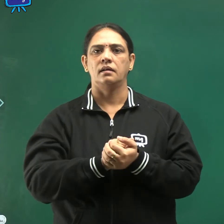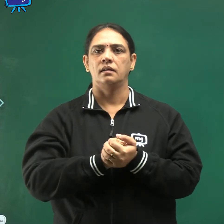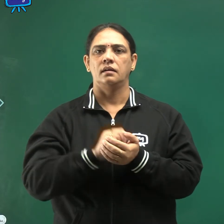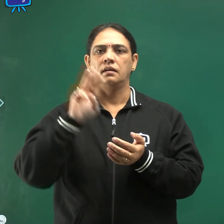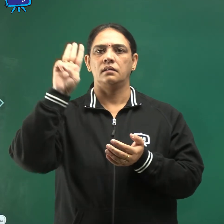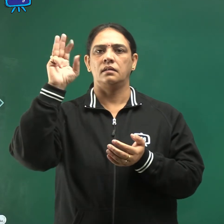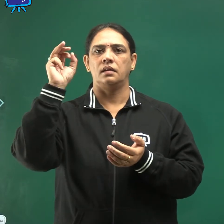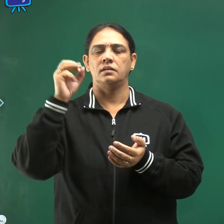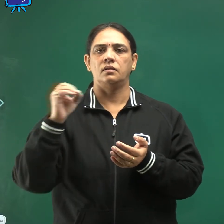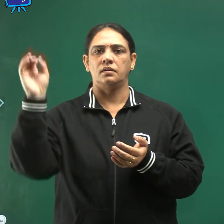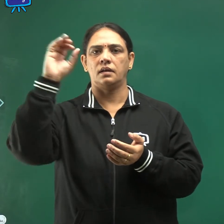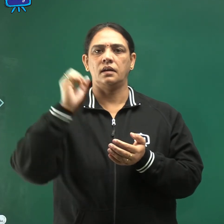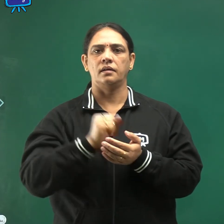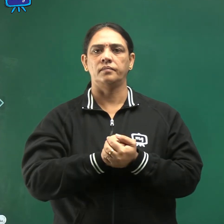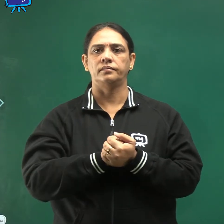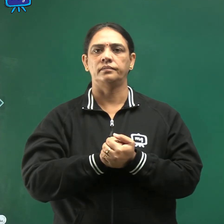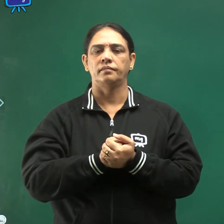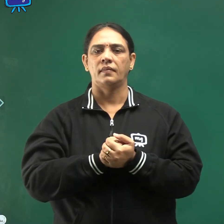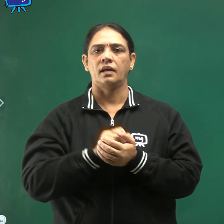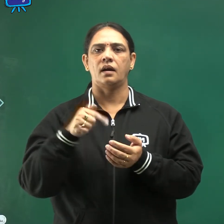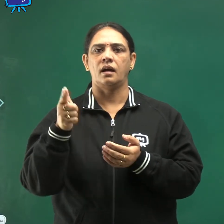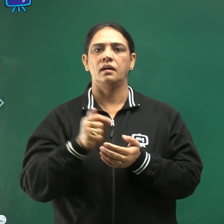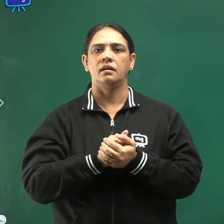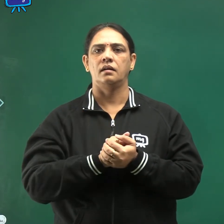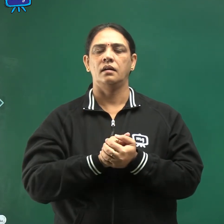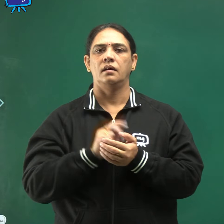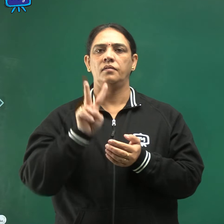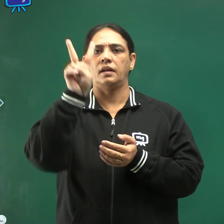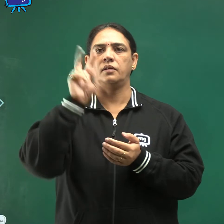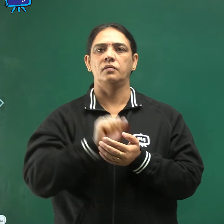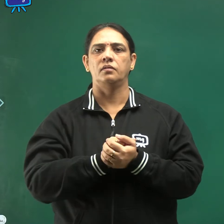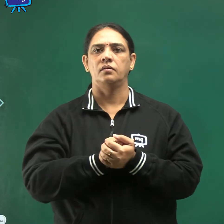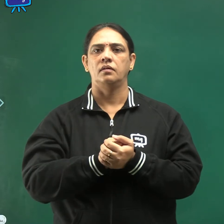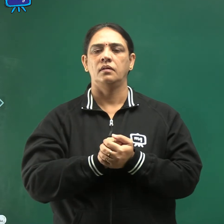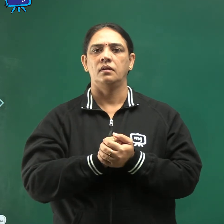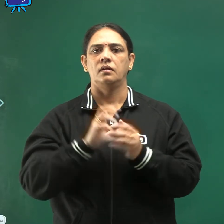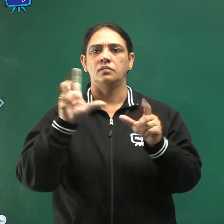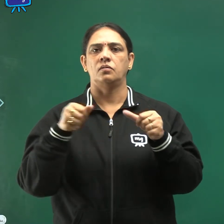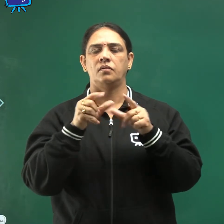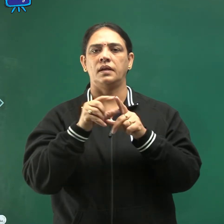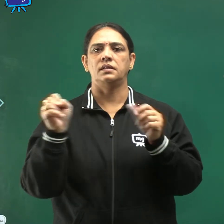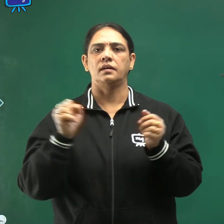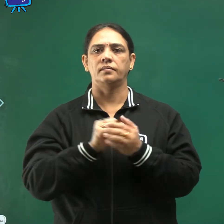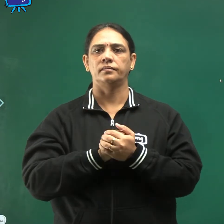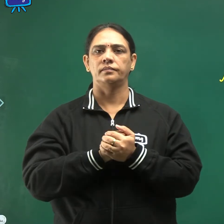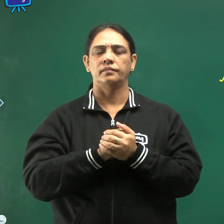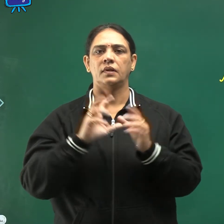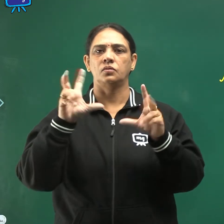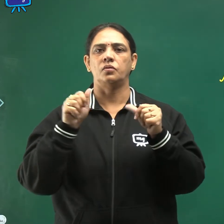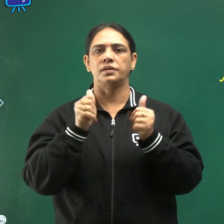30 डिग्री का मान ज्ञात कीजिए।